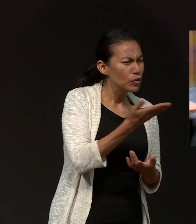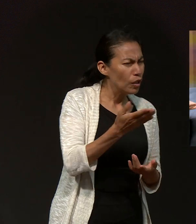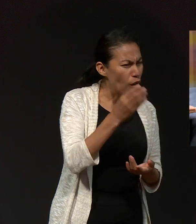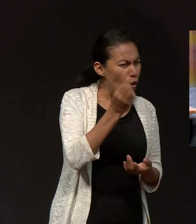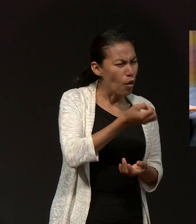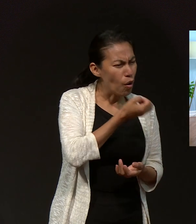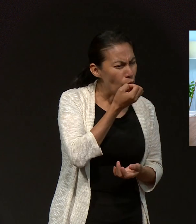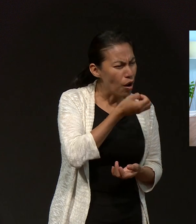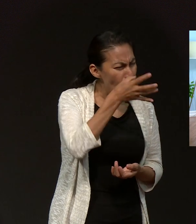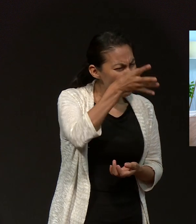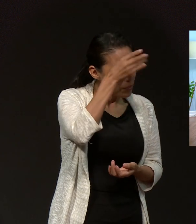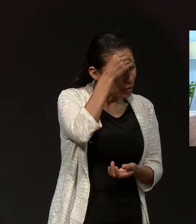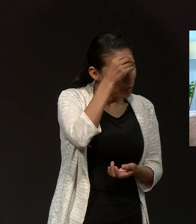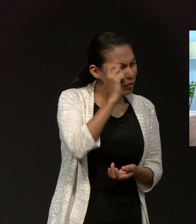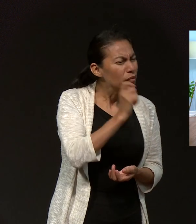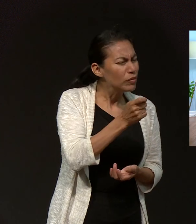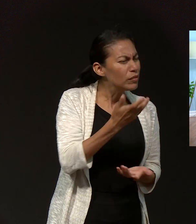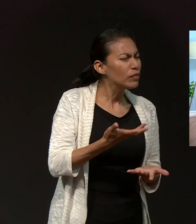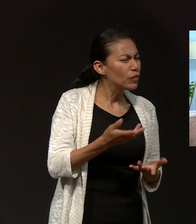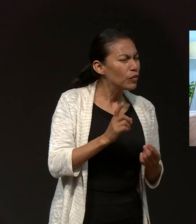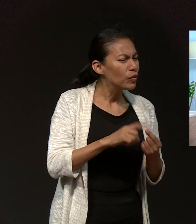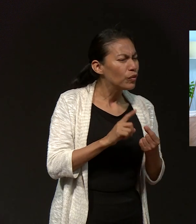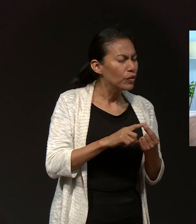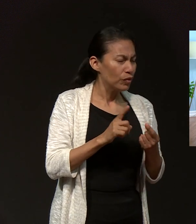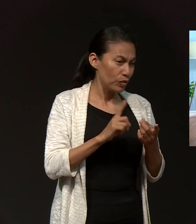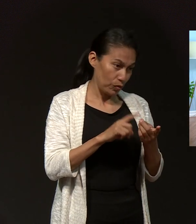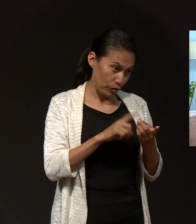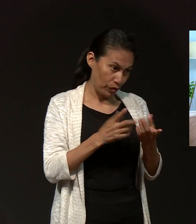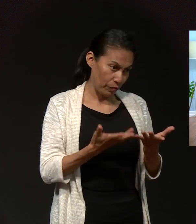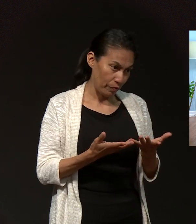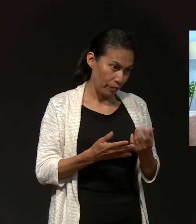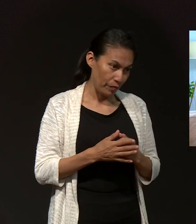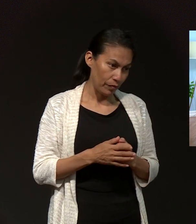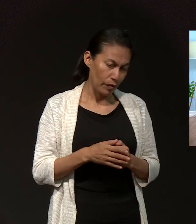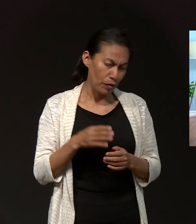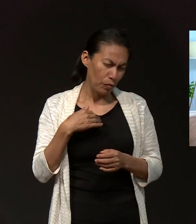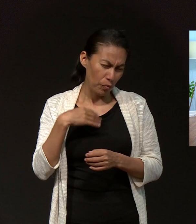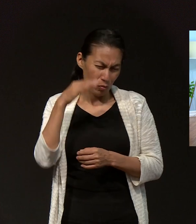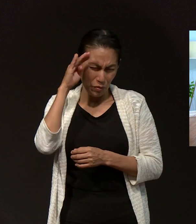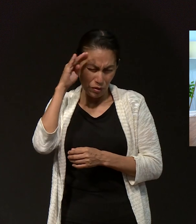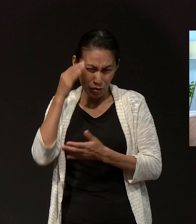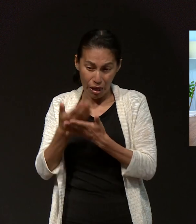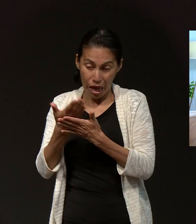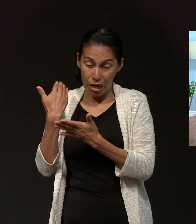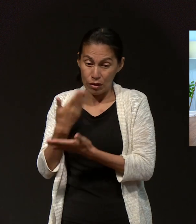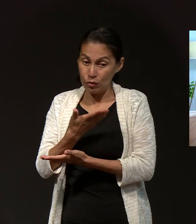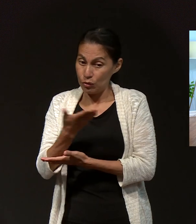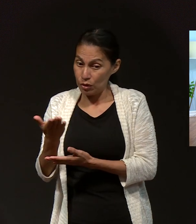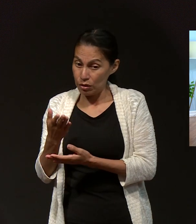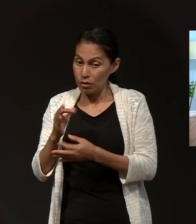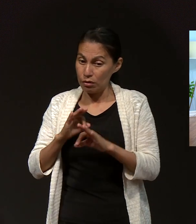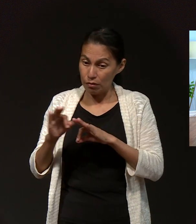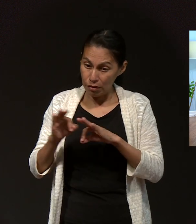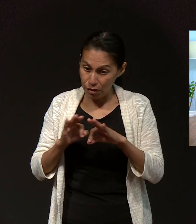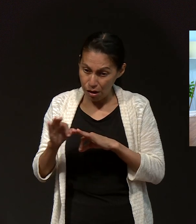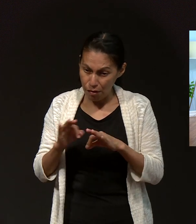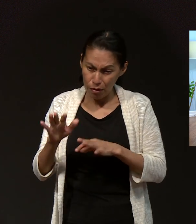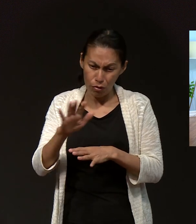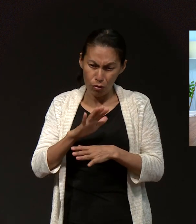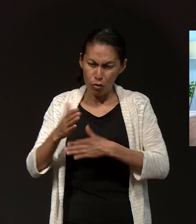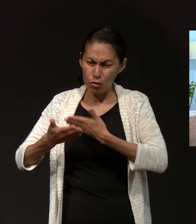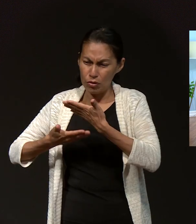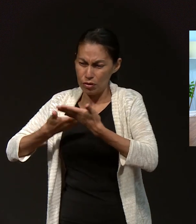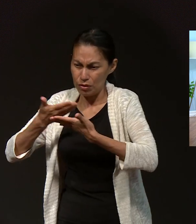Porque supongo que el servicio que ustedes prestaban cuando se conocieron, supongo que fue